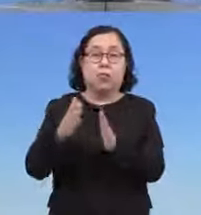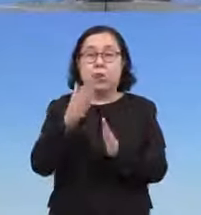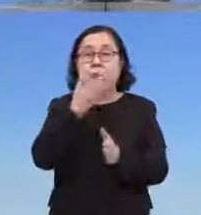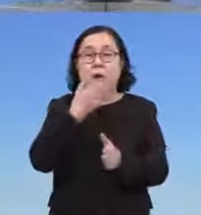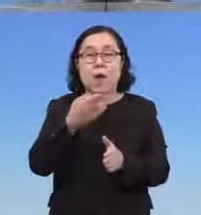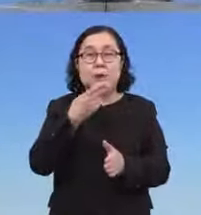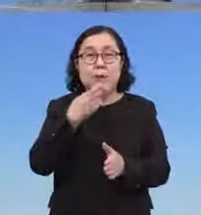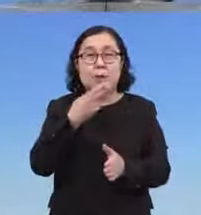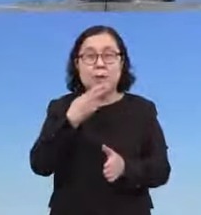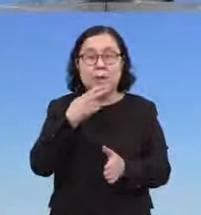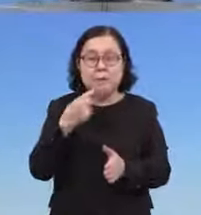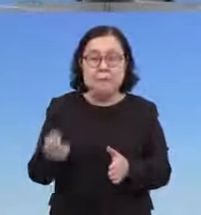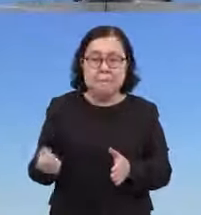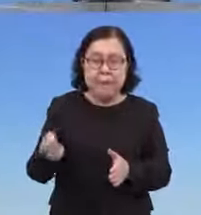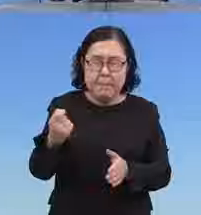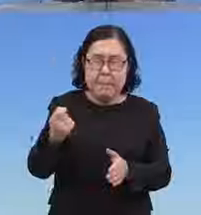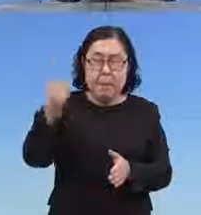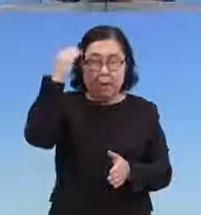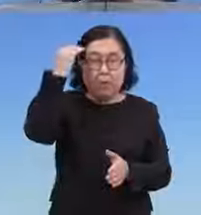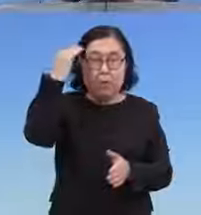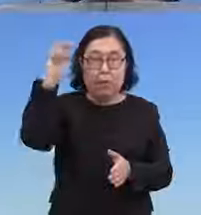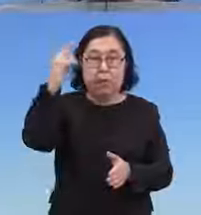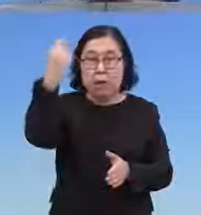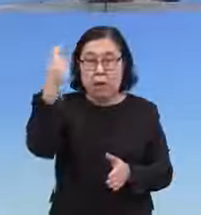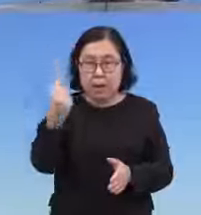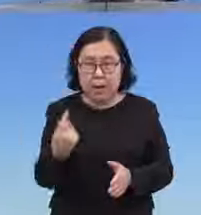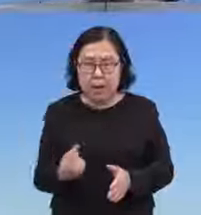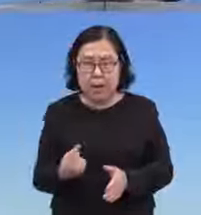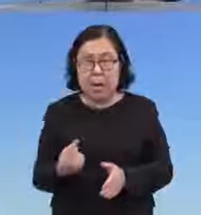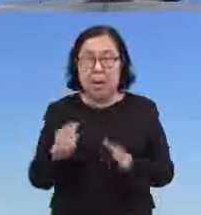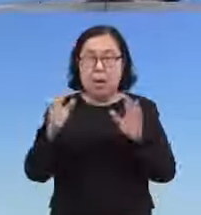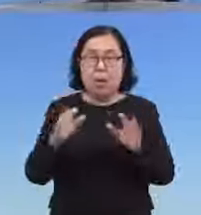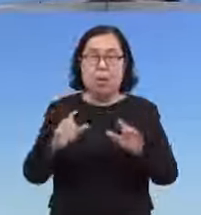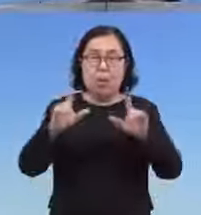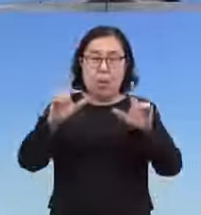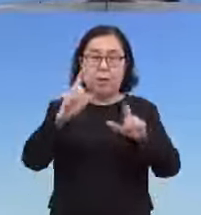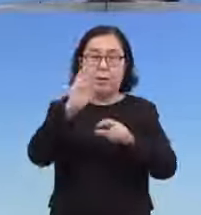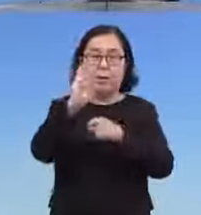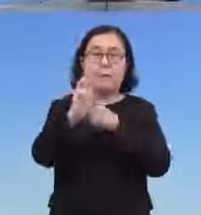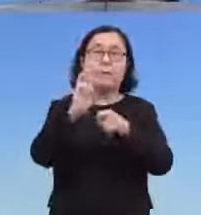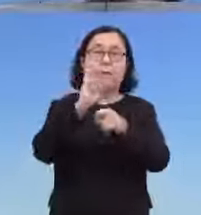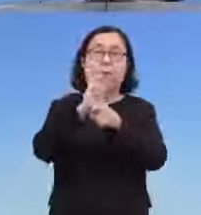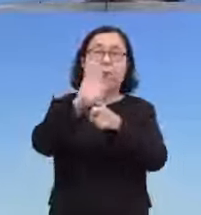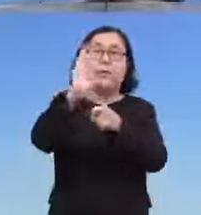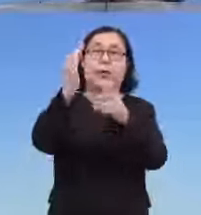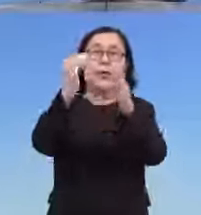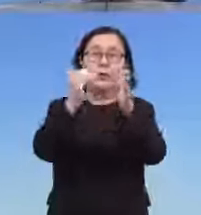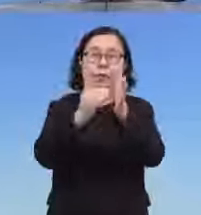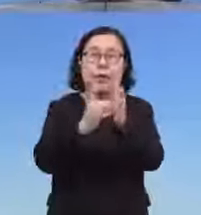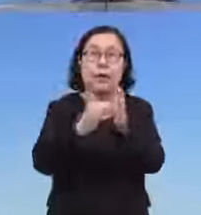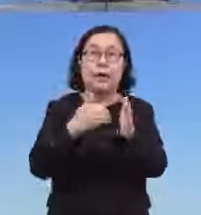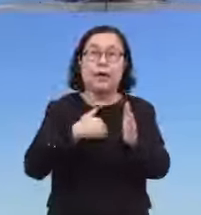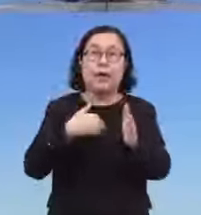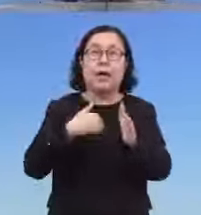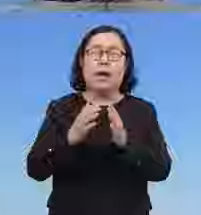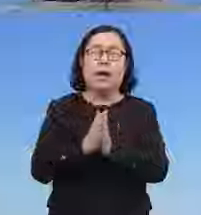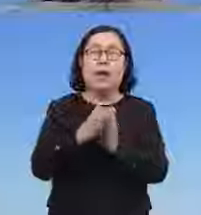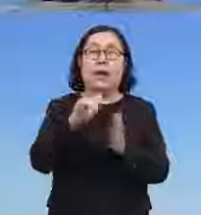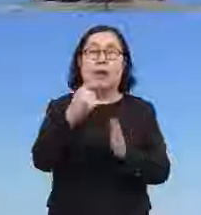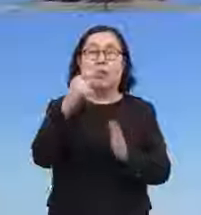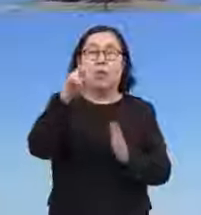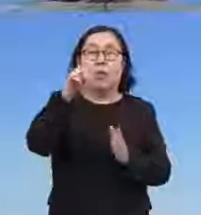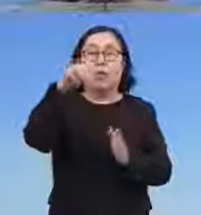2개 들고 곧 즉시 이거 갖고 한국으로 갔는데, 그렇게 한국으로 돌아온 지가 올해가 딱 30년인데 제가